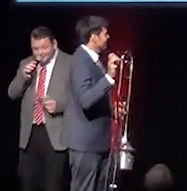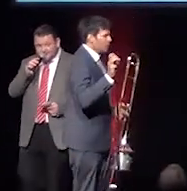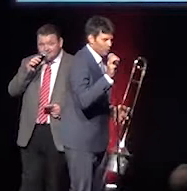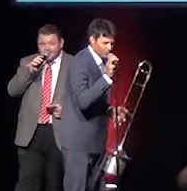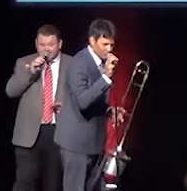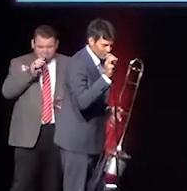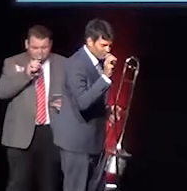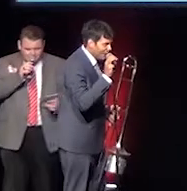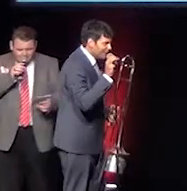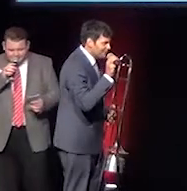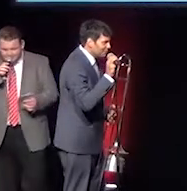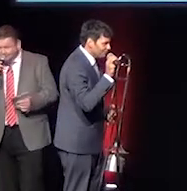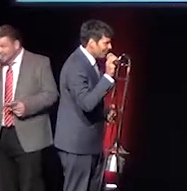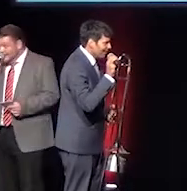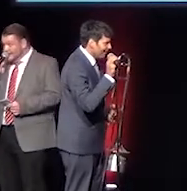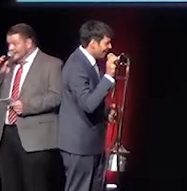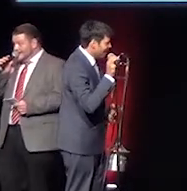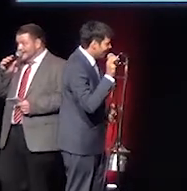Zeit für deine